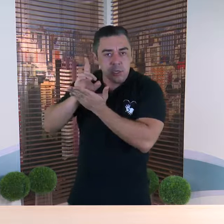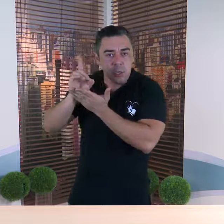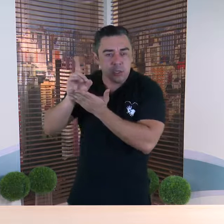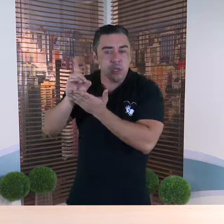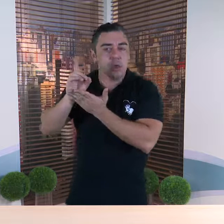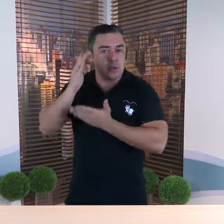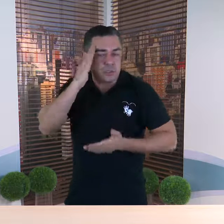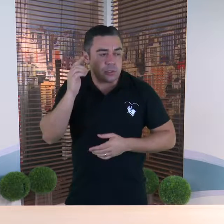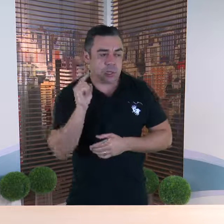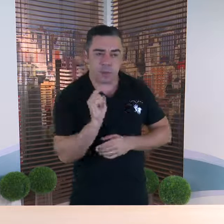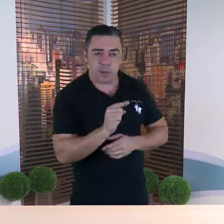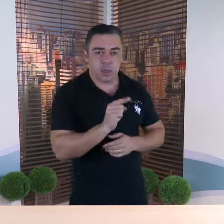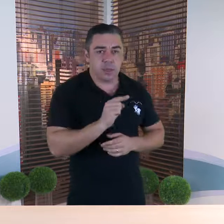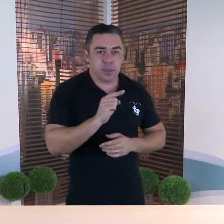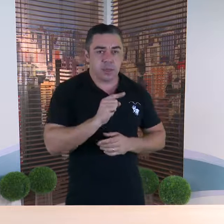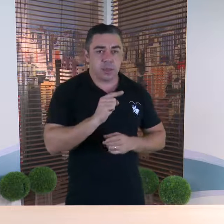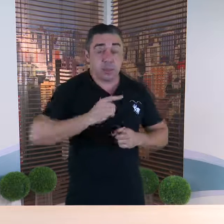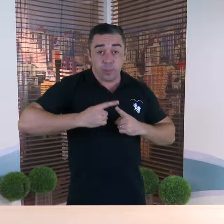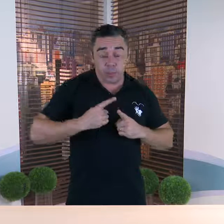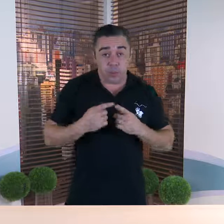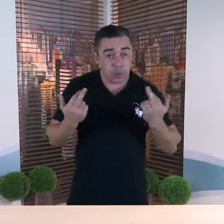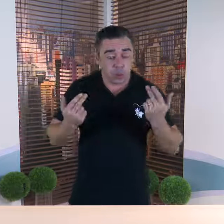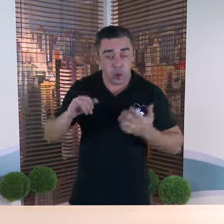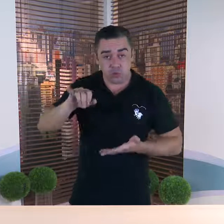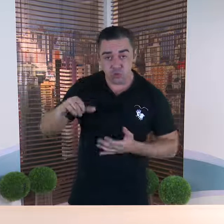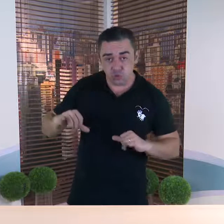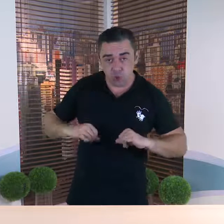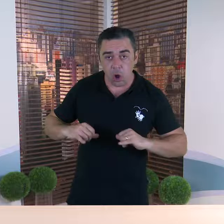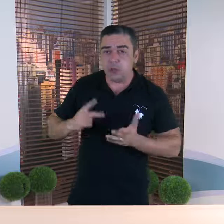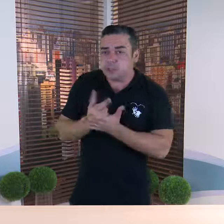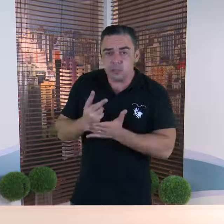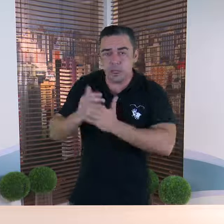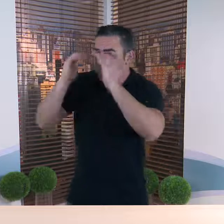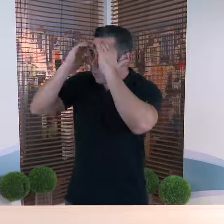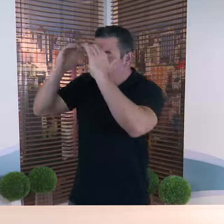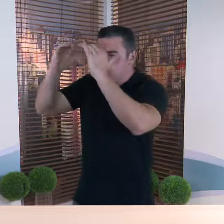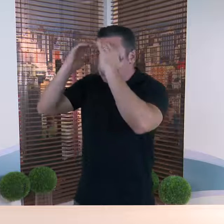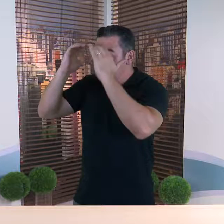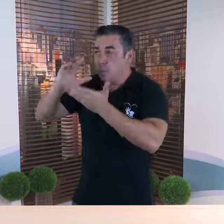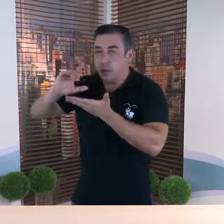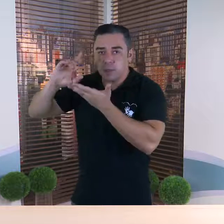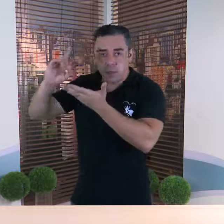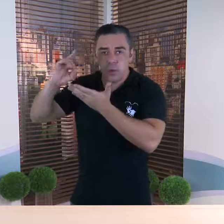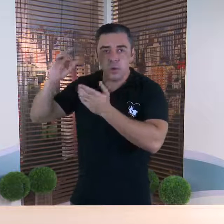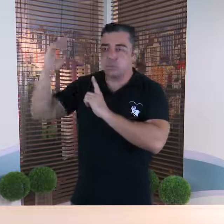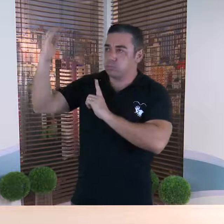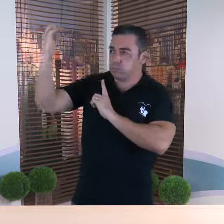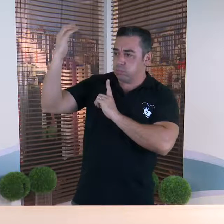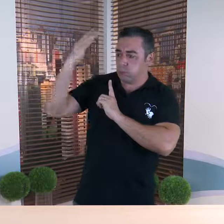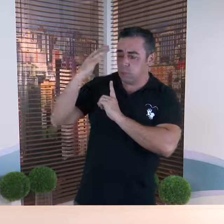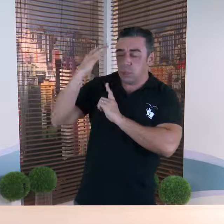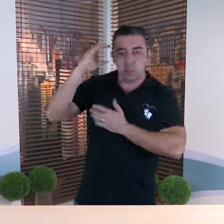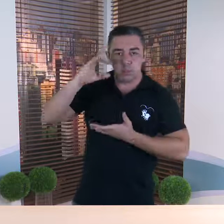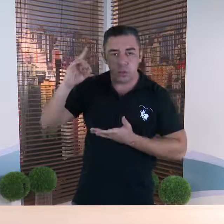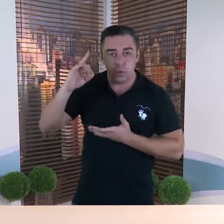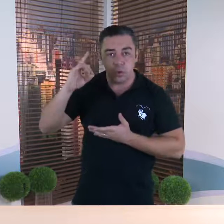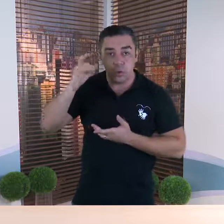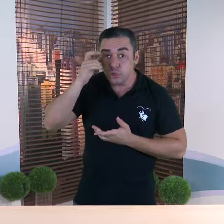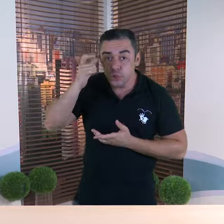esse fato em oculto, Jó sempre esteve debaixo das soberanas mãos de Deus. O maligno